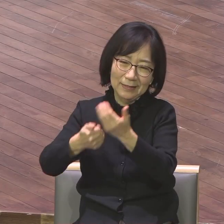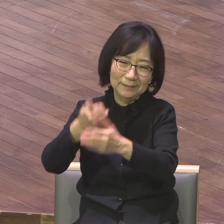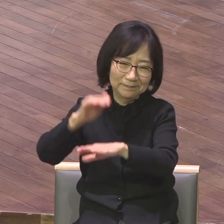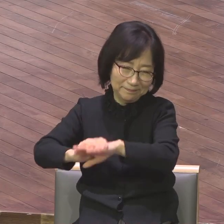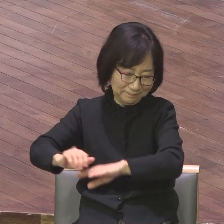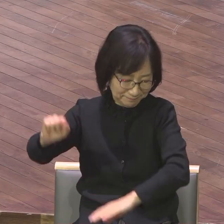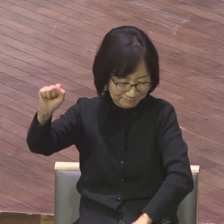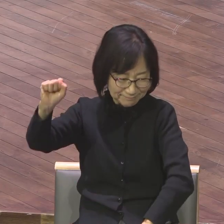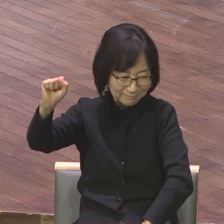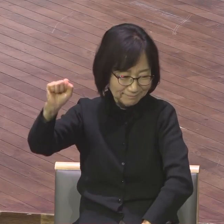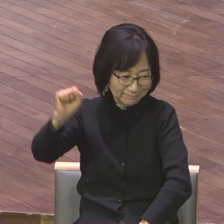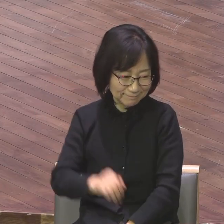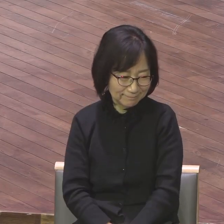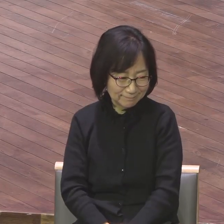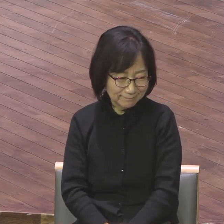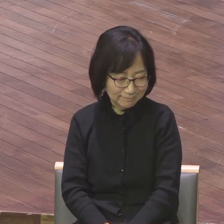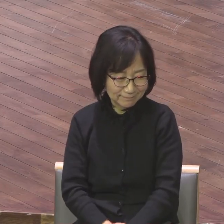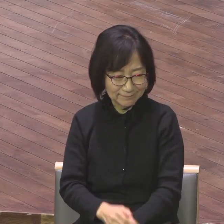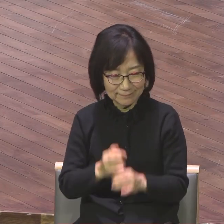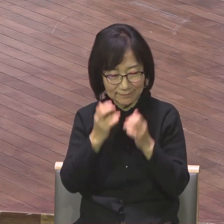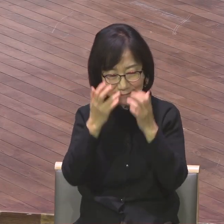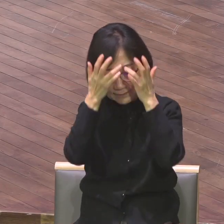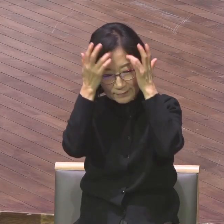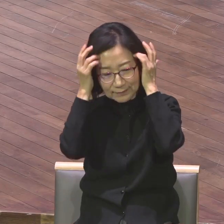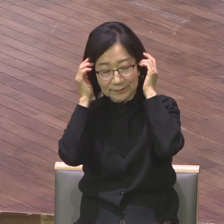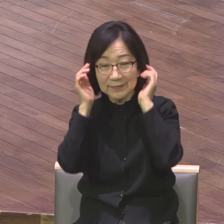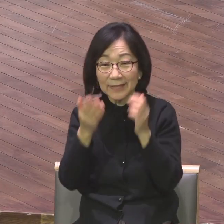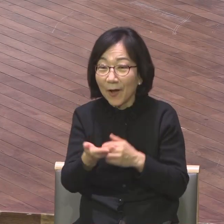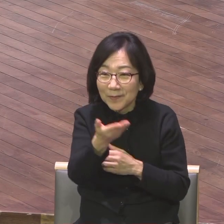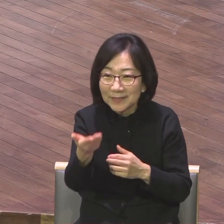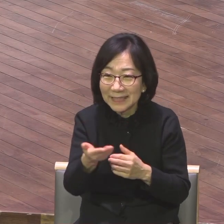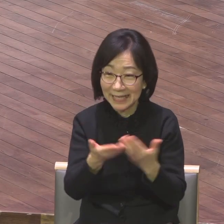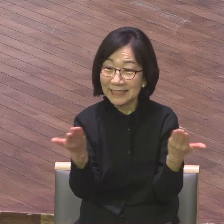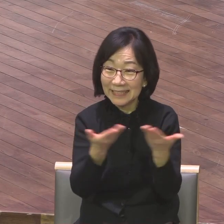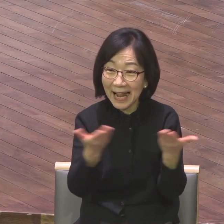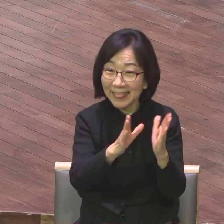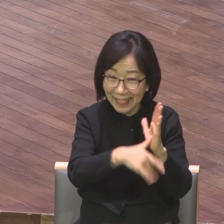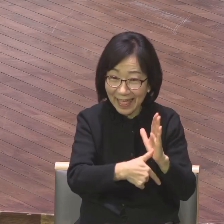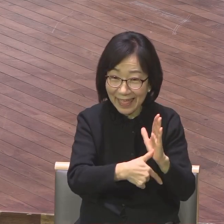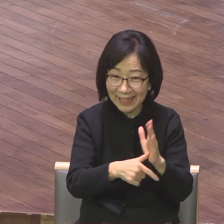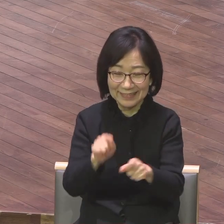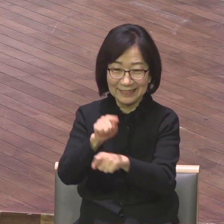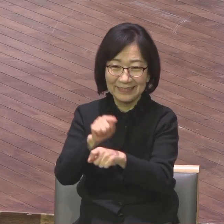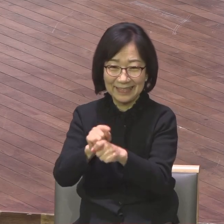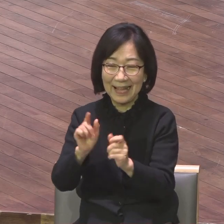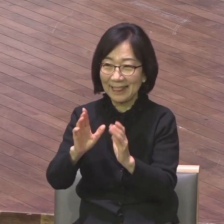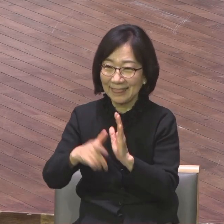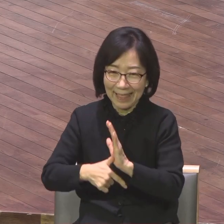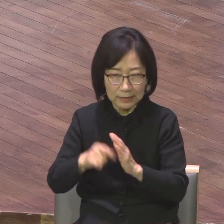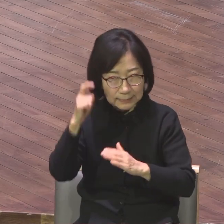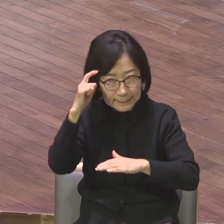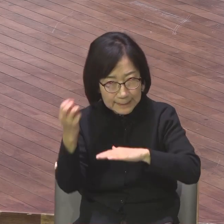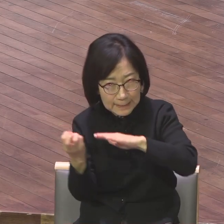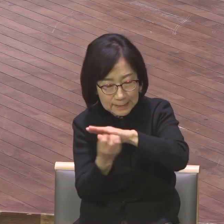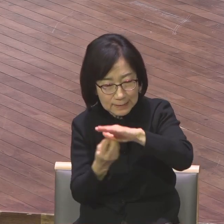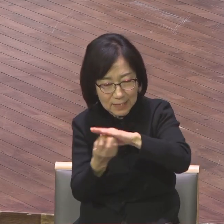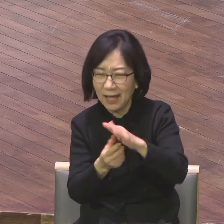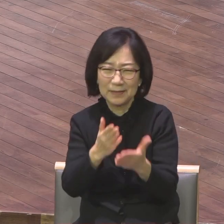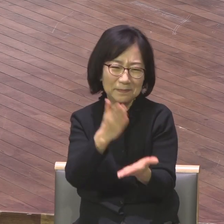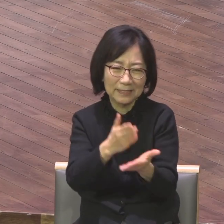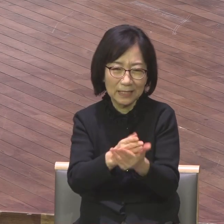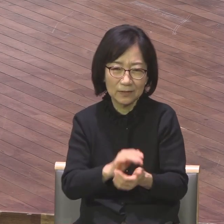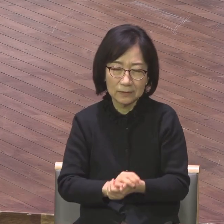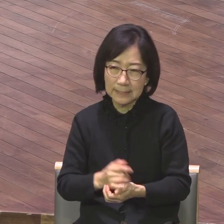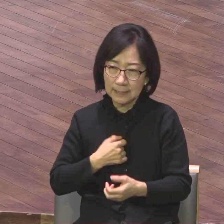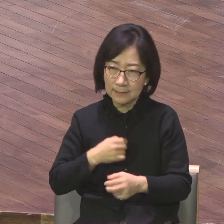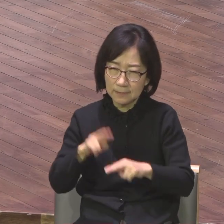그래서요, 직장에서도 그래요. 인본주의 쓰지 마세요. 내가 저 애보다 빨리 진급해야지, 빨리 올라가야지, 잔머리